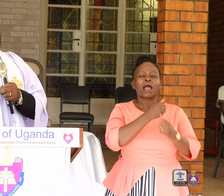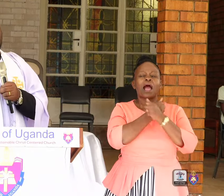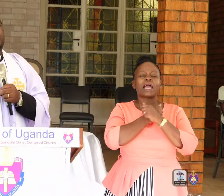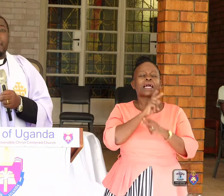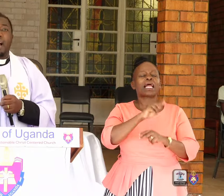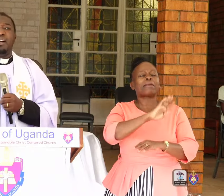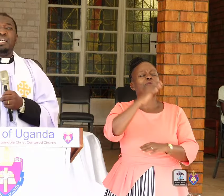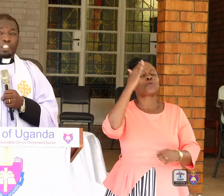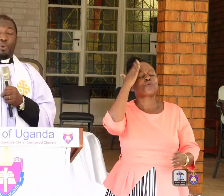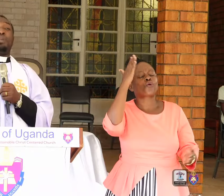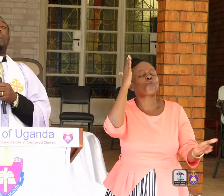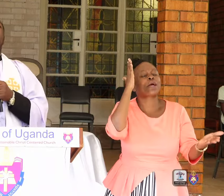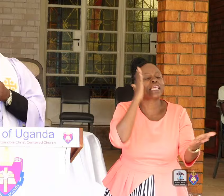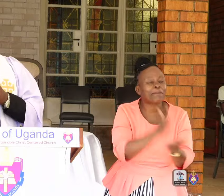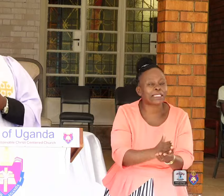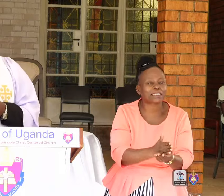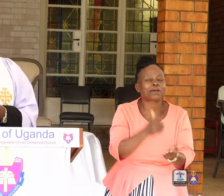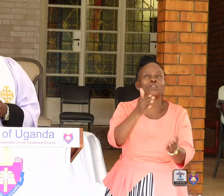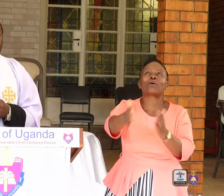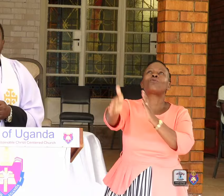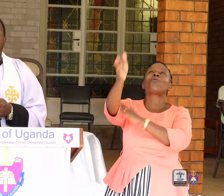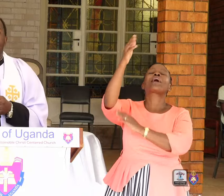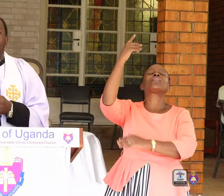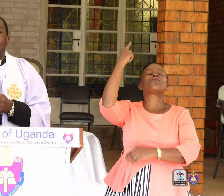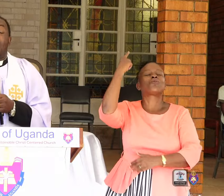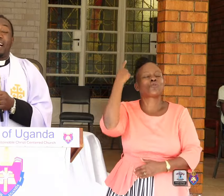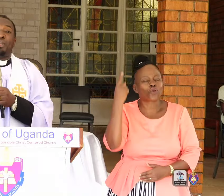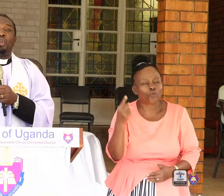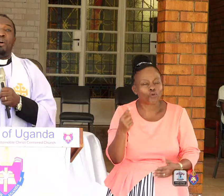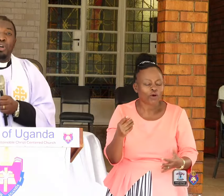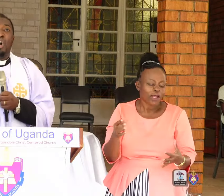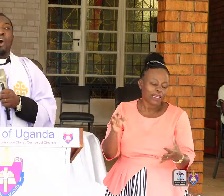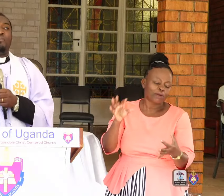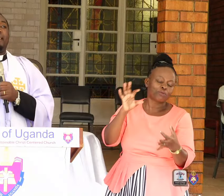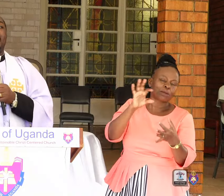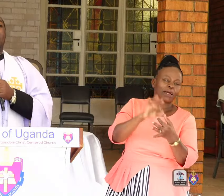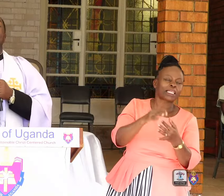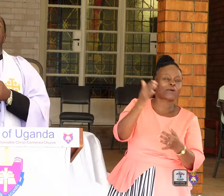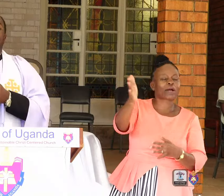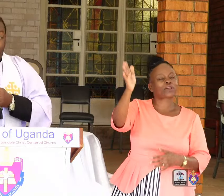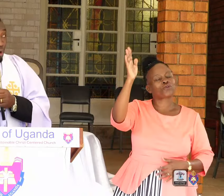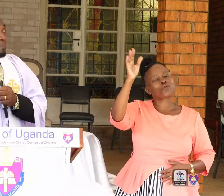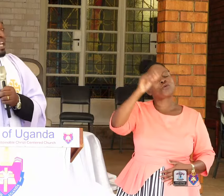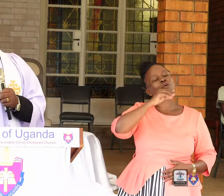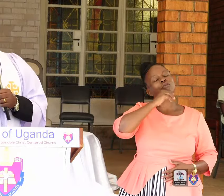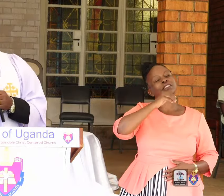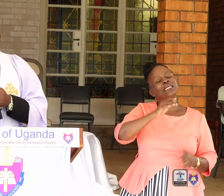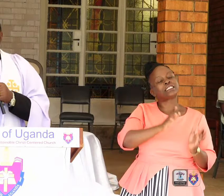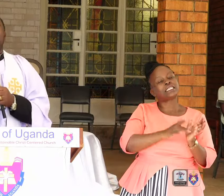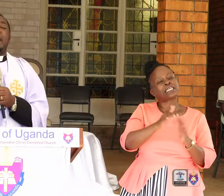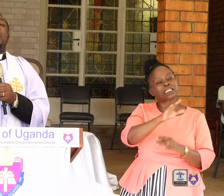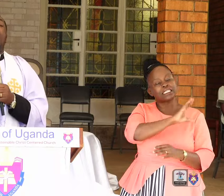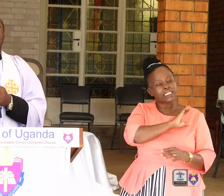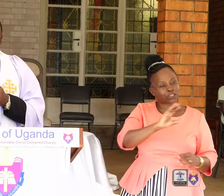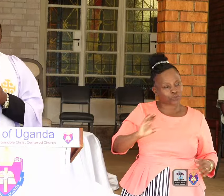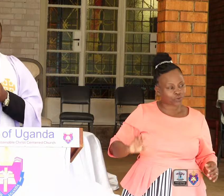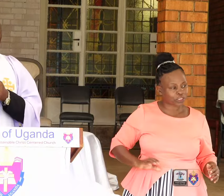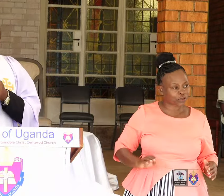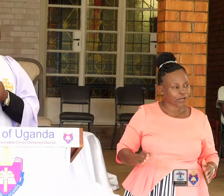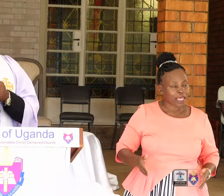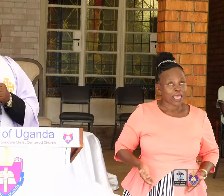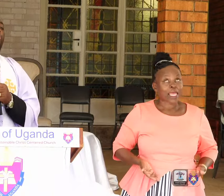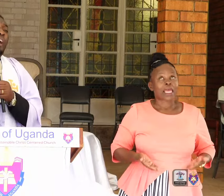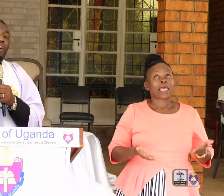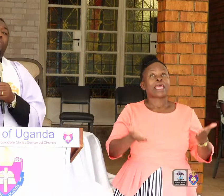okumanya amazima nti waliwo Katonda omu n'omutabaganya wa Katonda omu omusajja Yesu Kristo eyakola ki